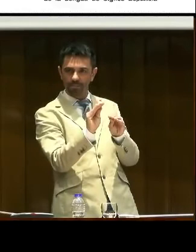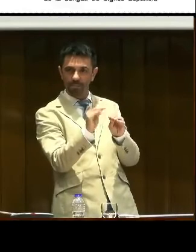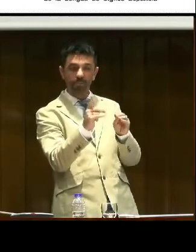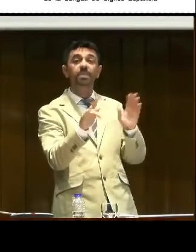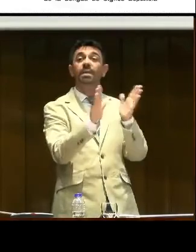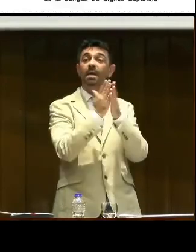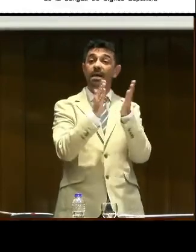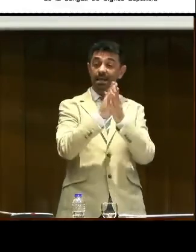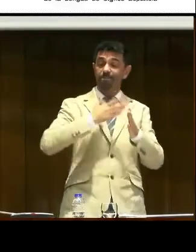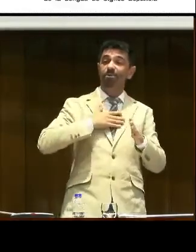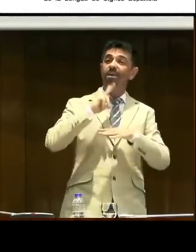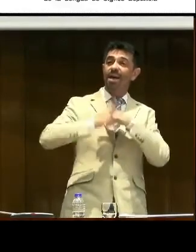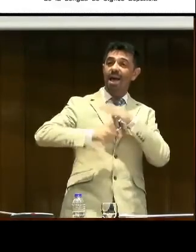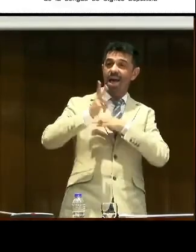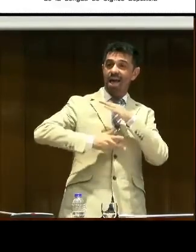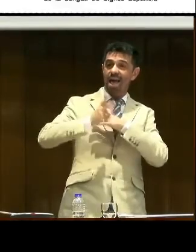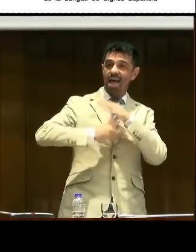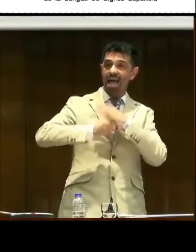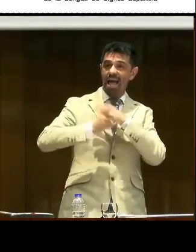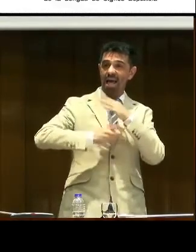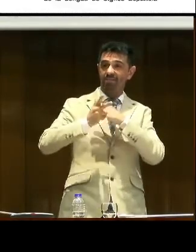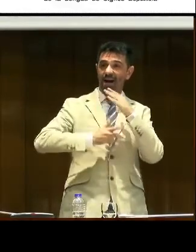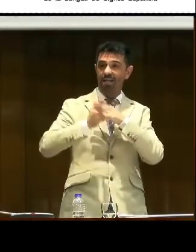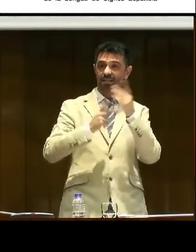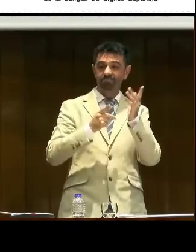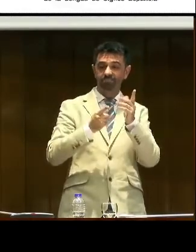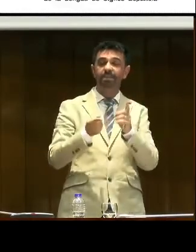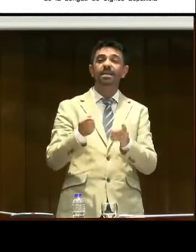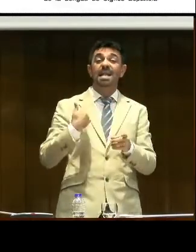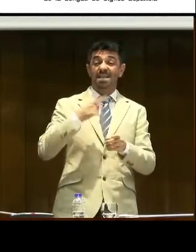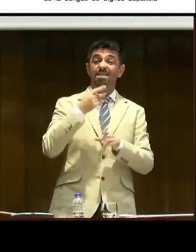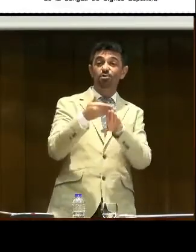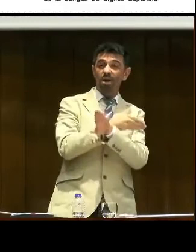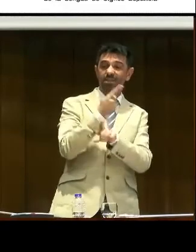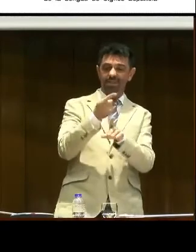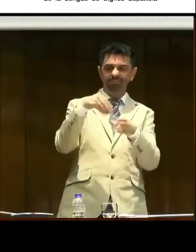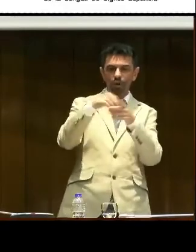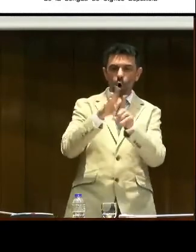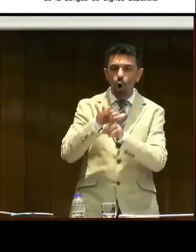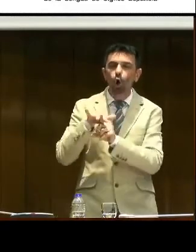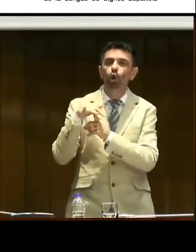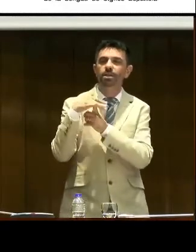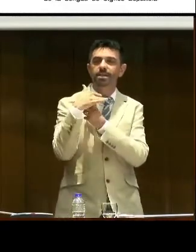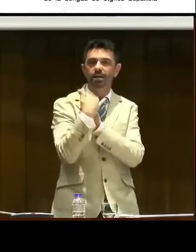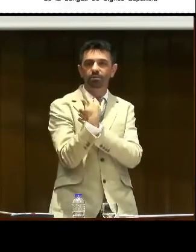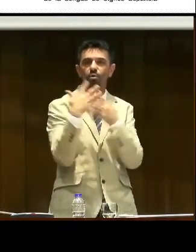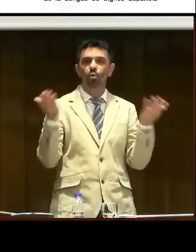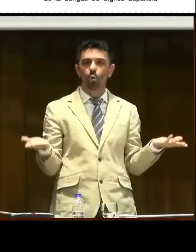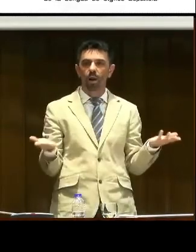El libro de Hervás se enmarca como redacta en su amplio estudio